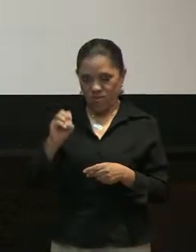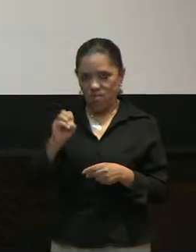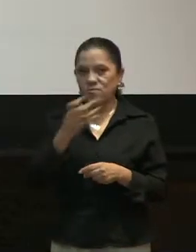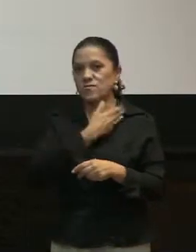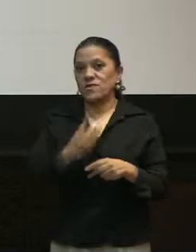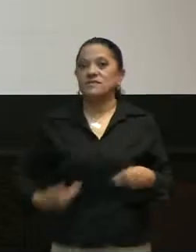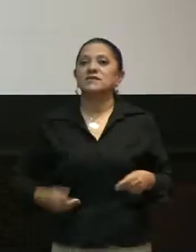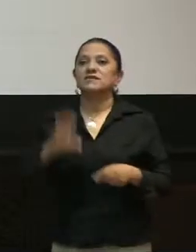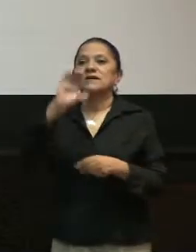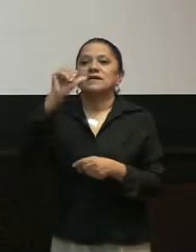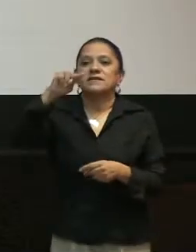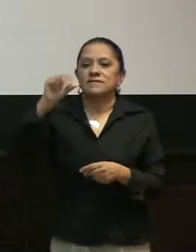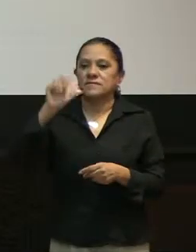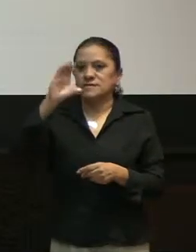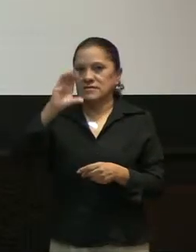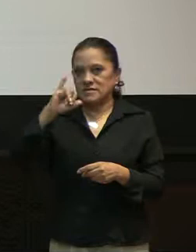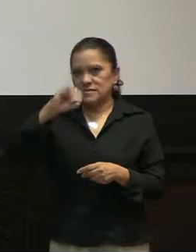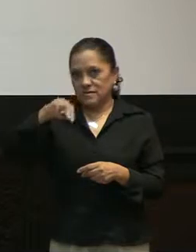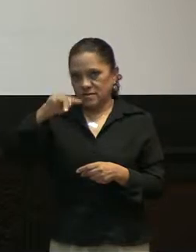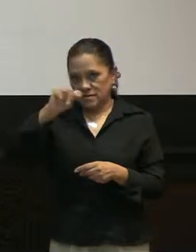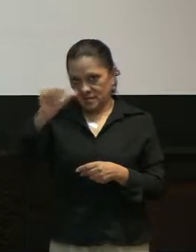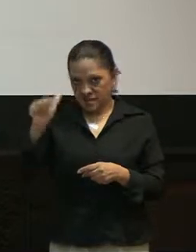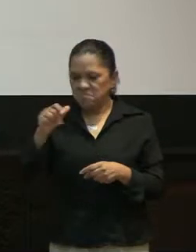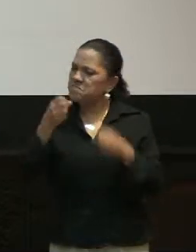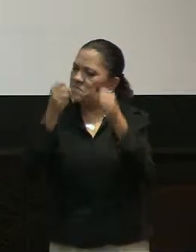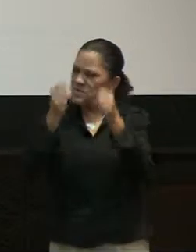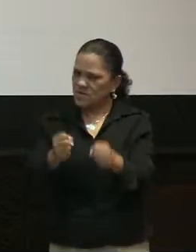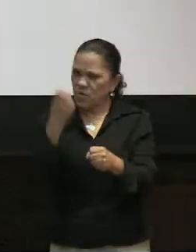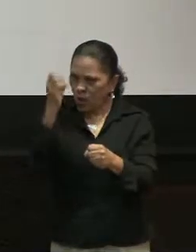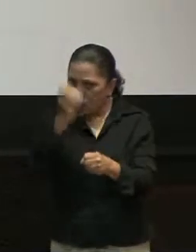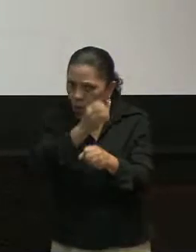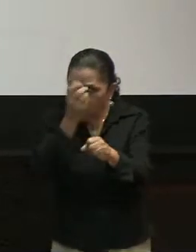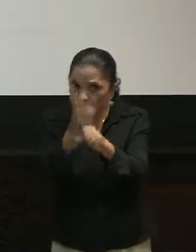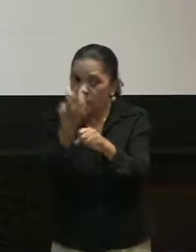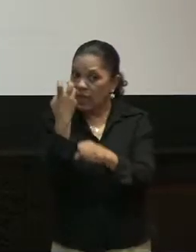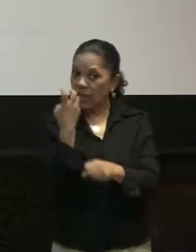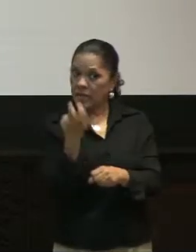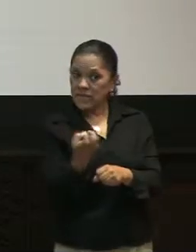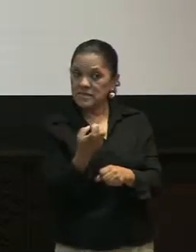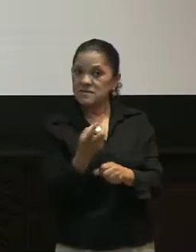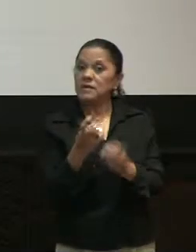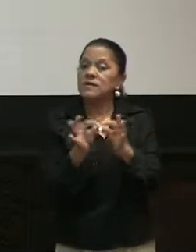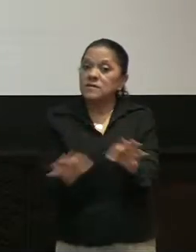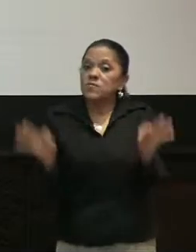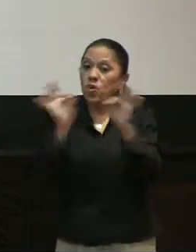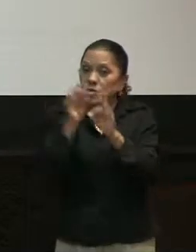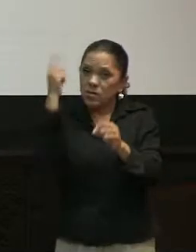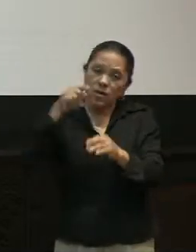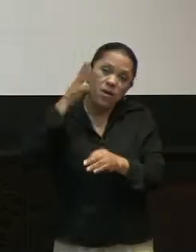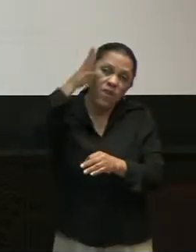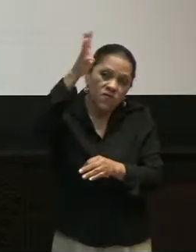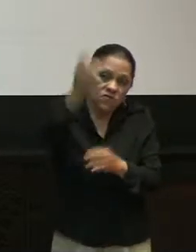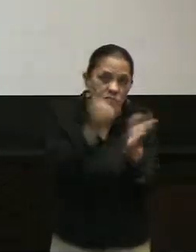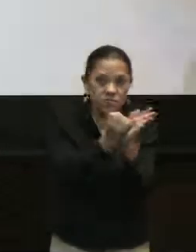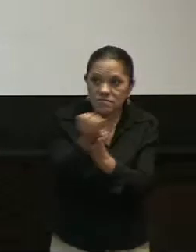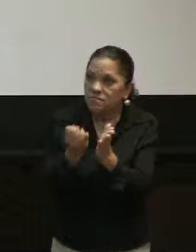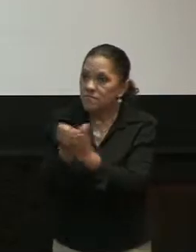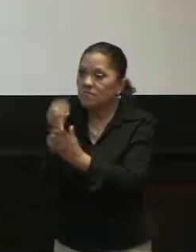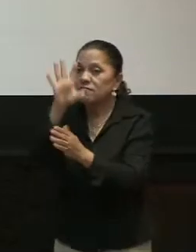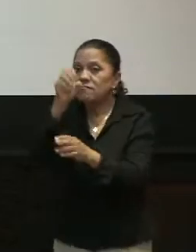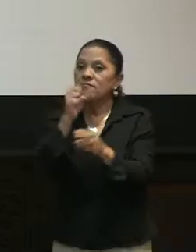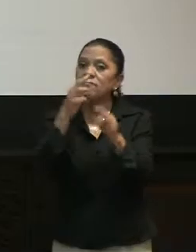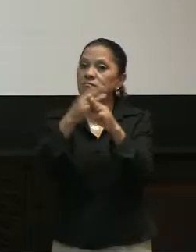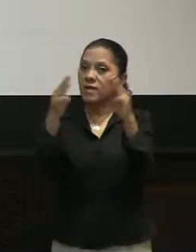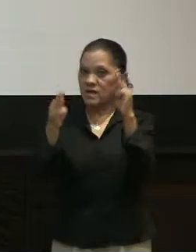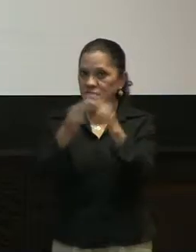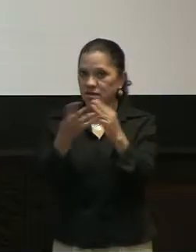Morelos. Estamos seguros que las opiniones que en este coloquio se vertirán serán muy importantes para las futuras decisiones que se tomen en materia del